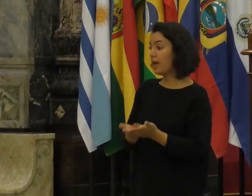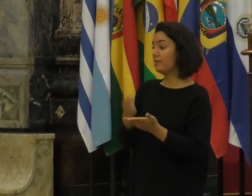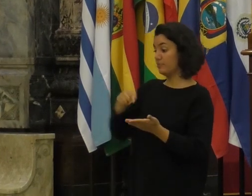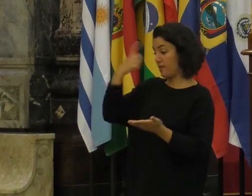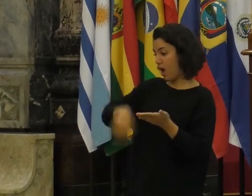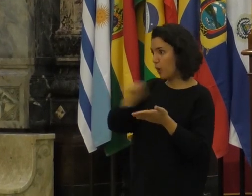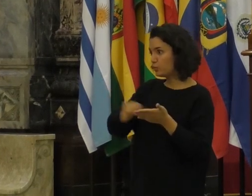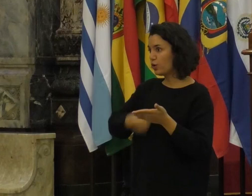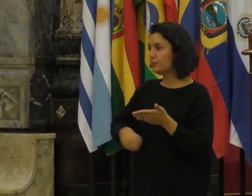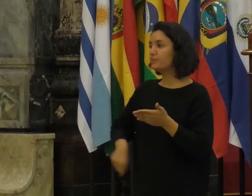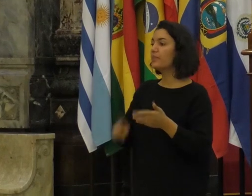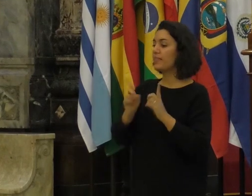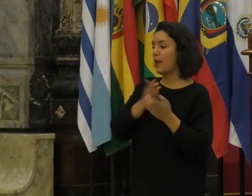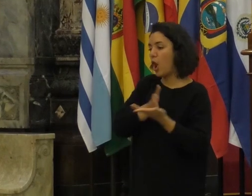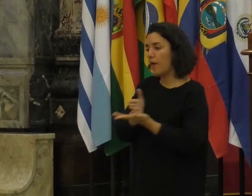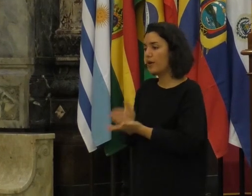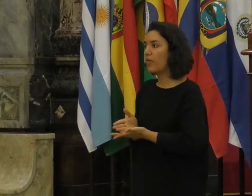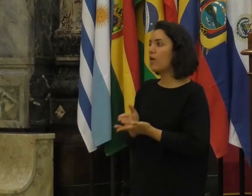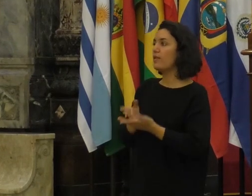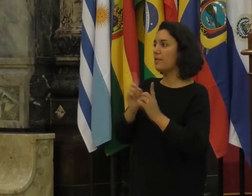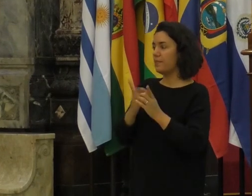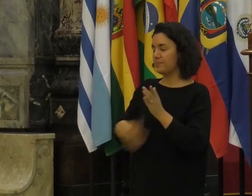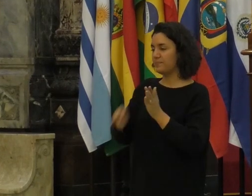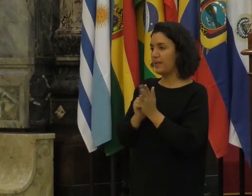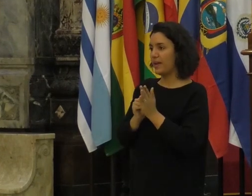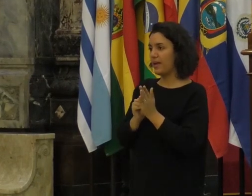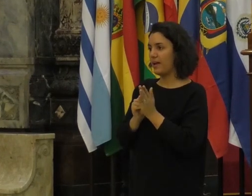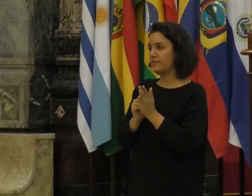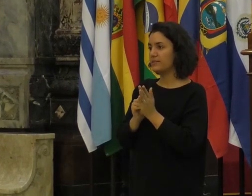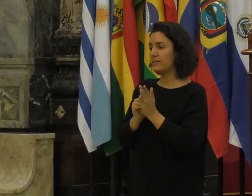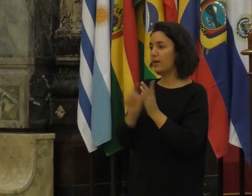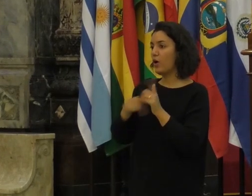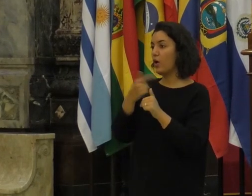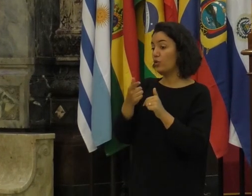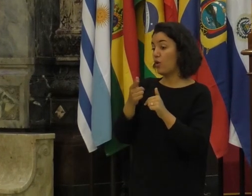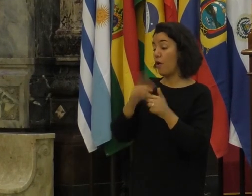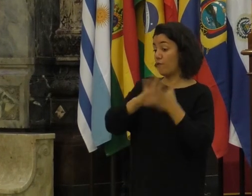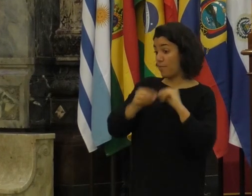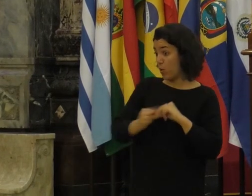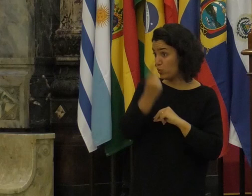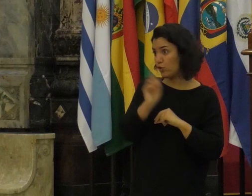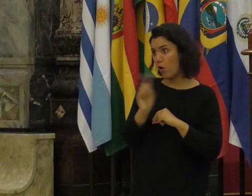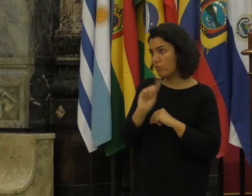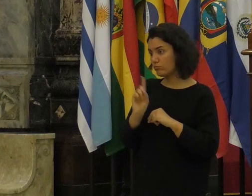punto, que agrega otras cosas que no es ni el modo 1 ni el modo 2.